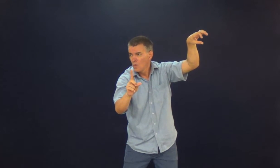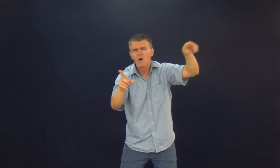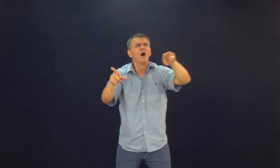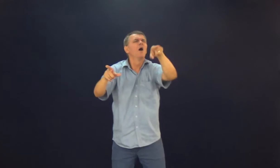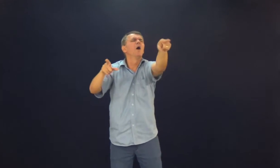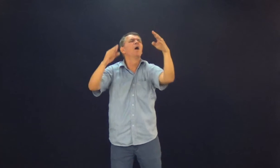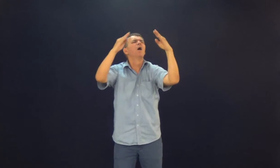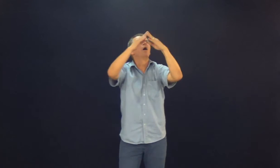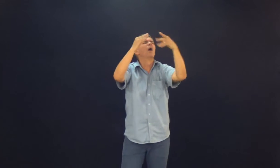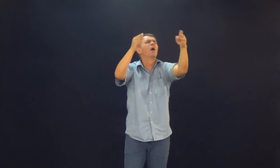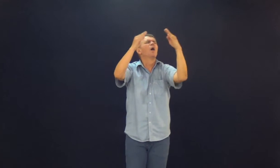certo